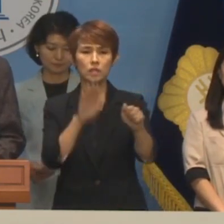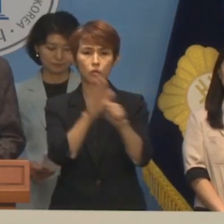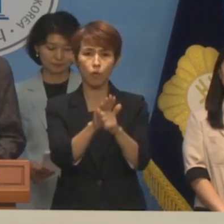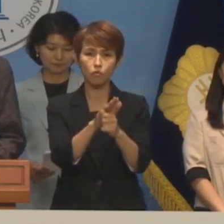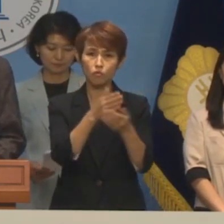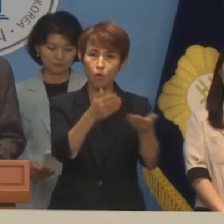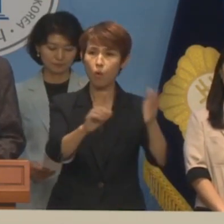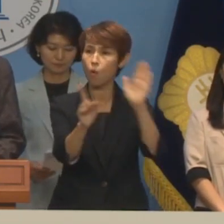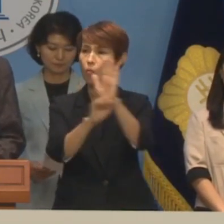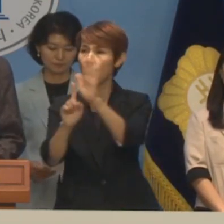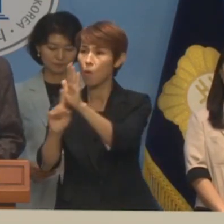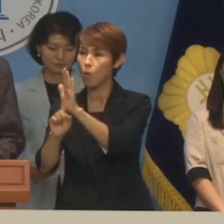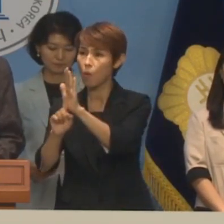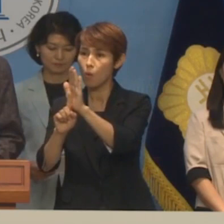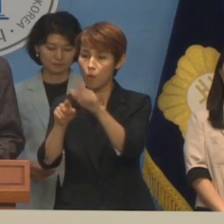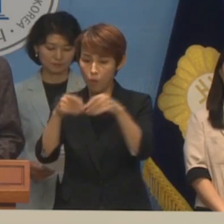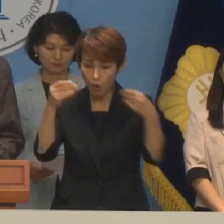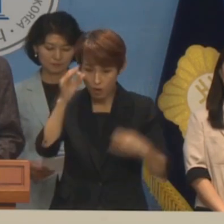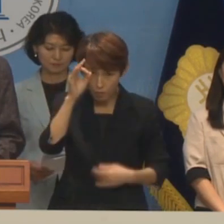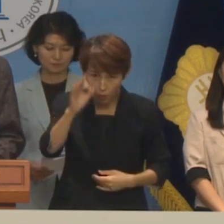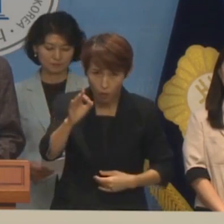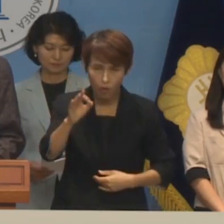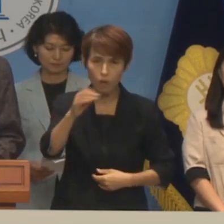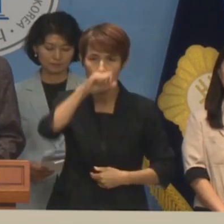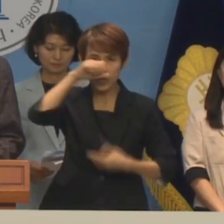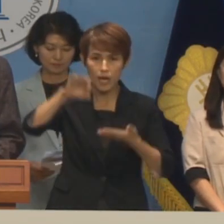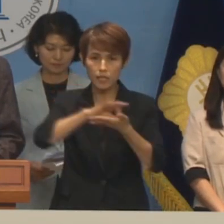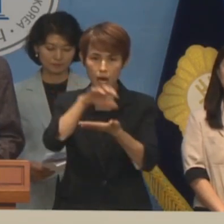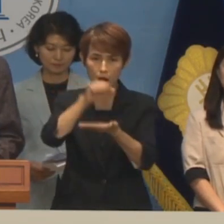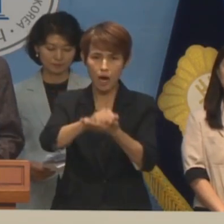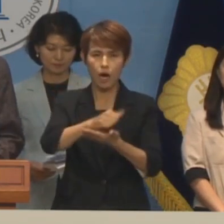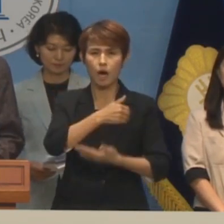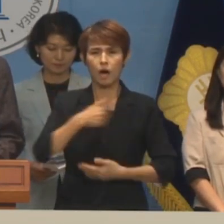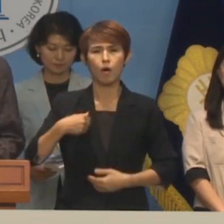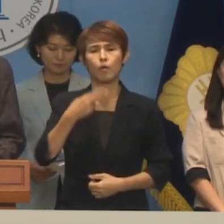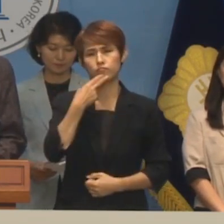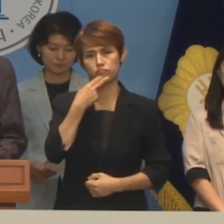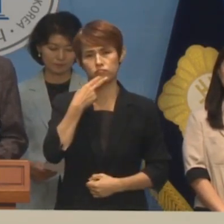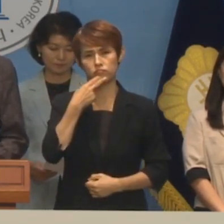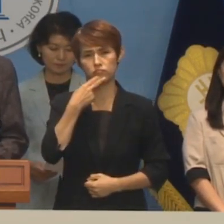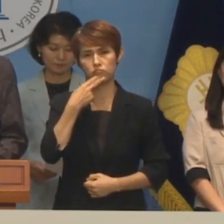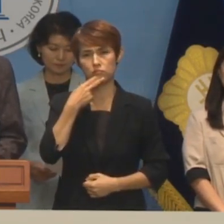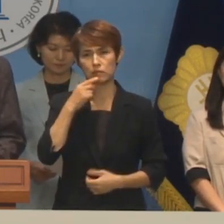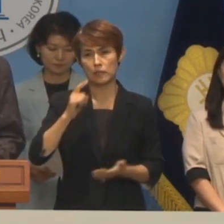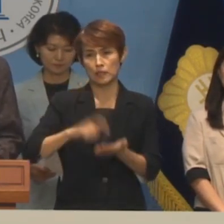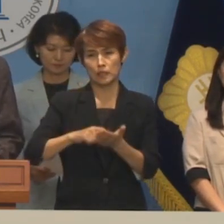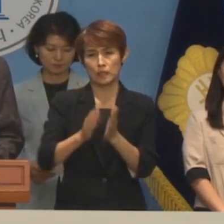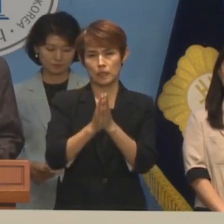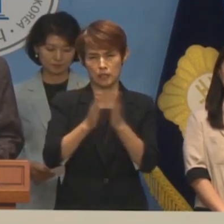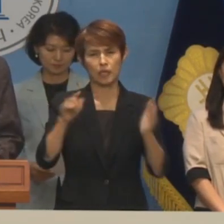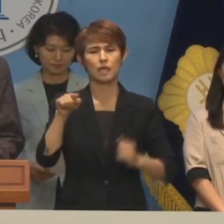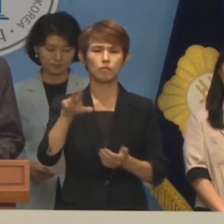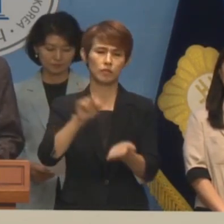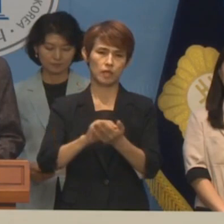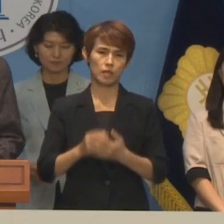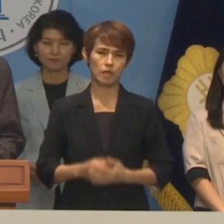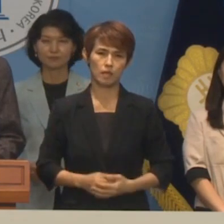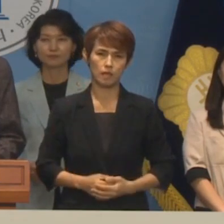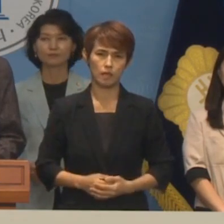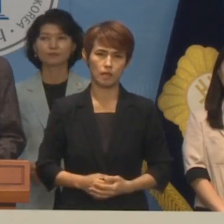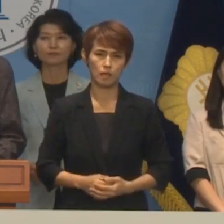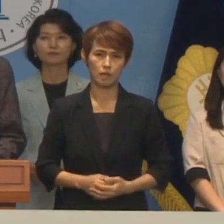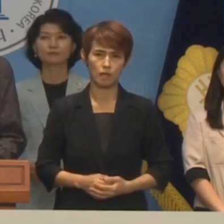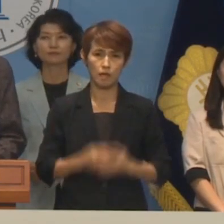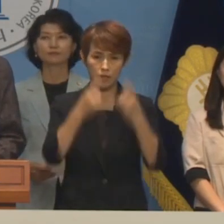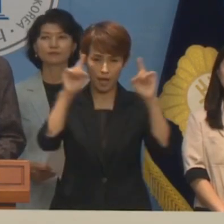언론에 홍보되는 것과 달리 충분한 예산을 확보하지 못한 상태에서 성급하게 시작되었고 심각한